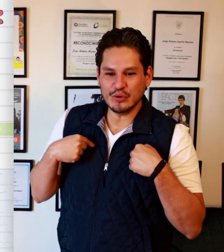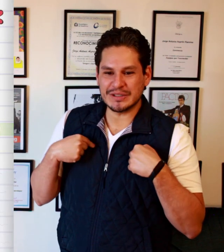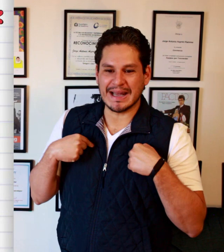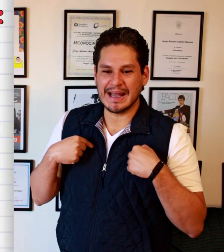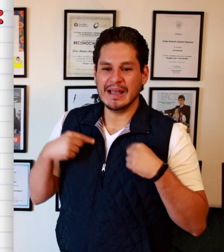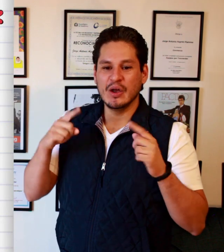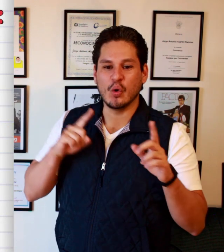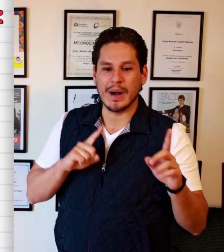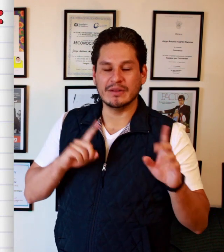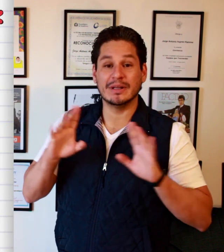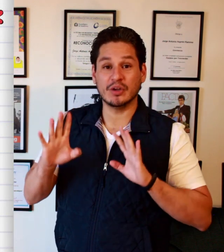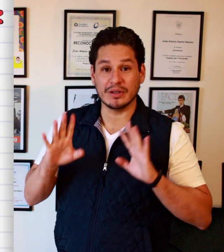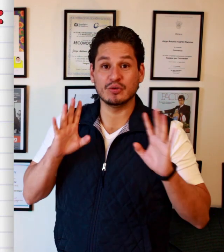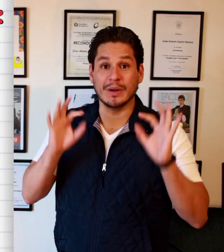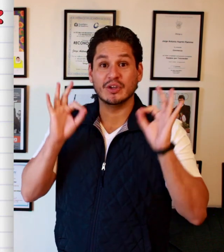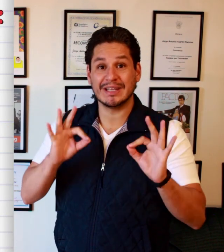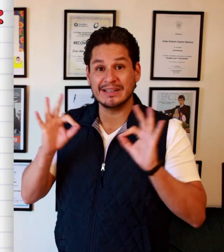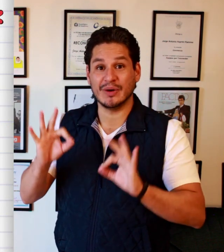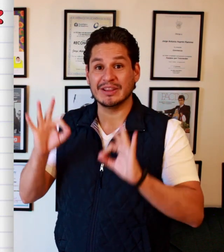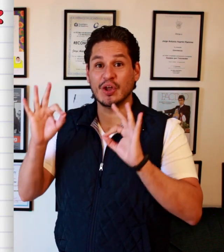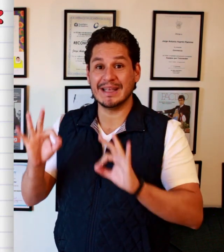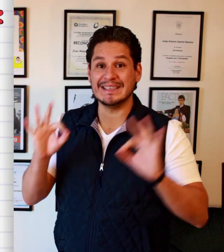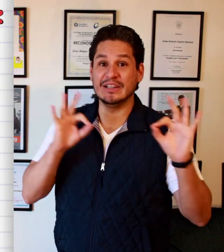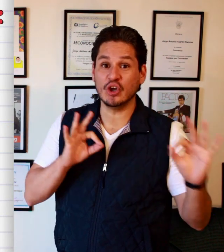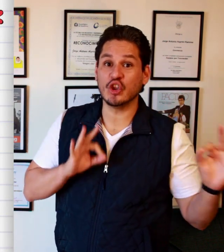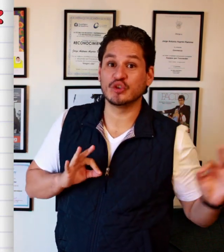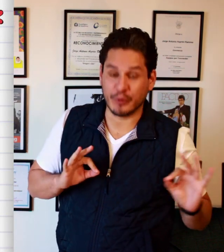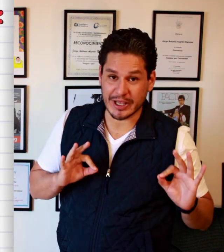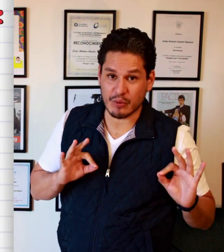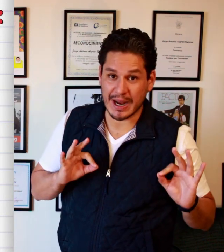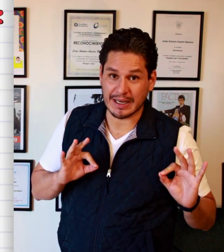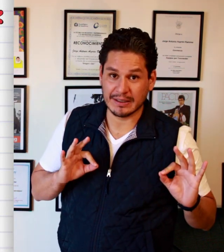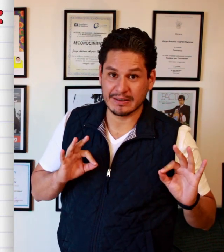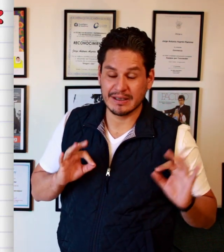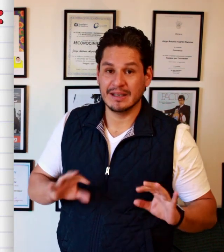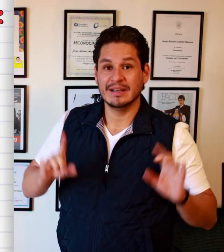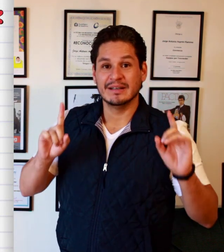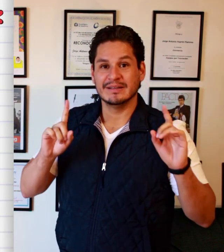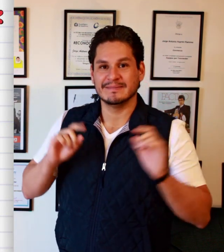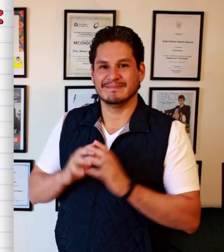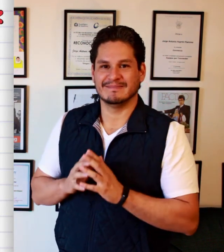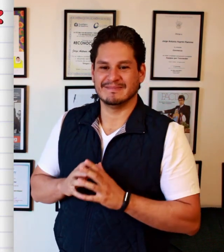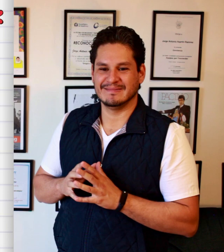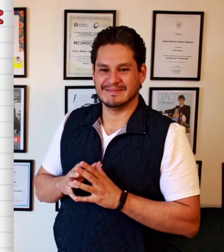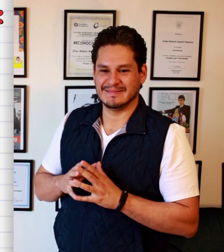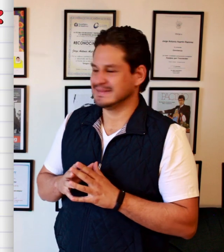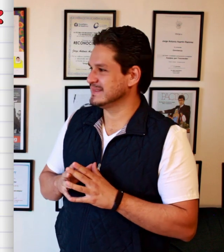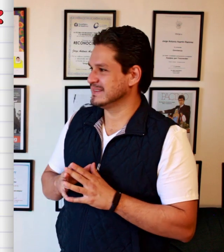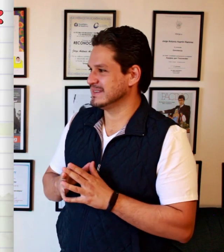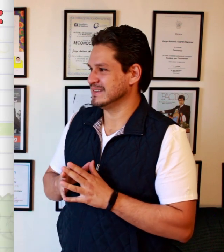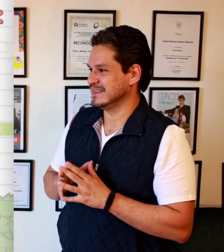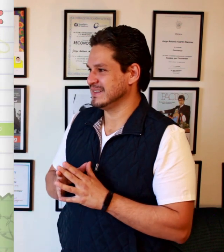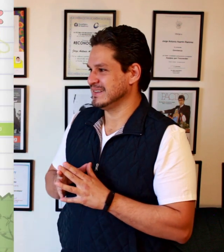Soy justa cuando trato a todas y todos por igual.